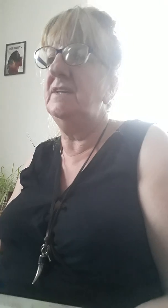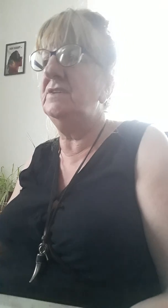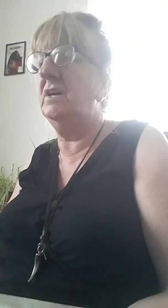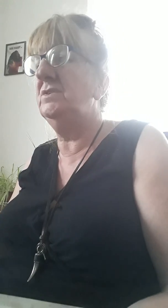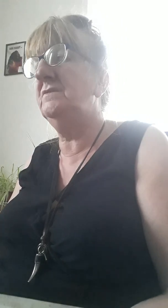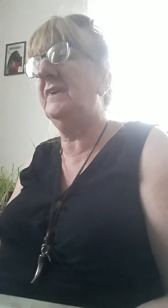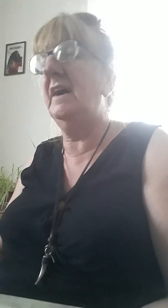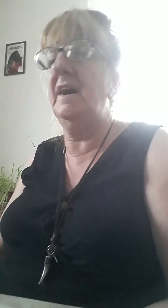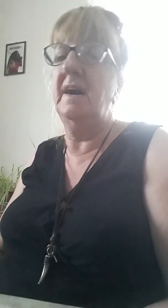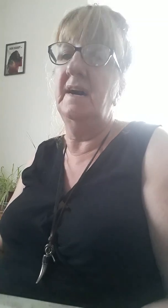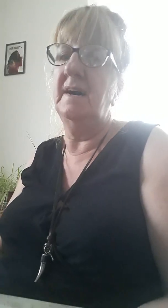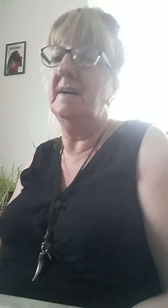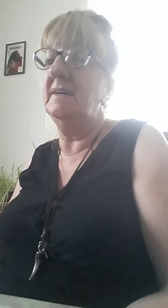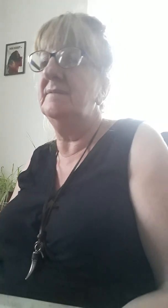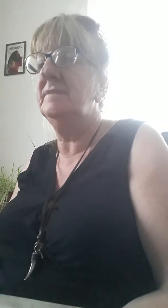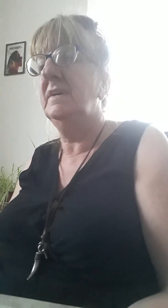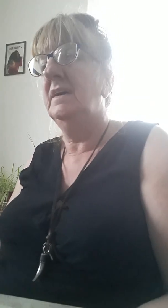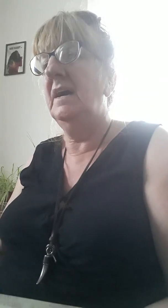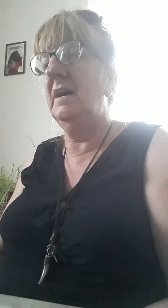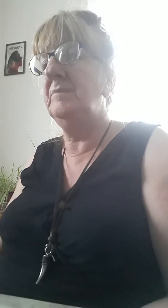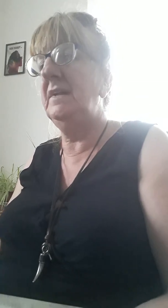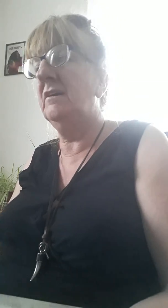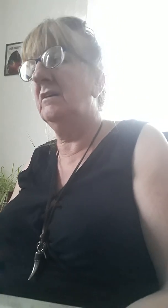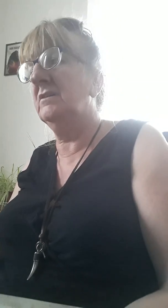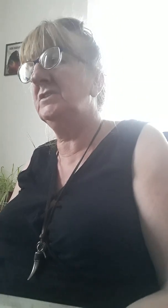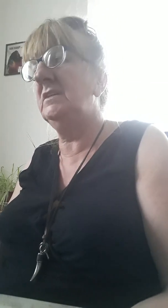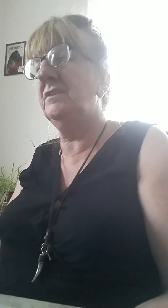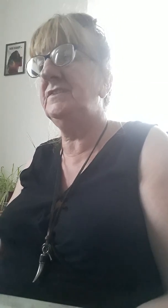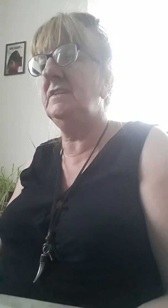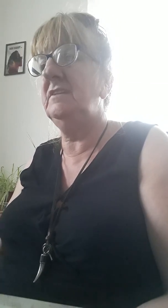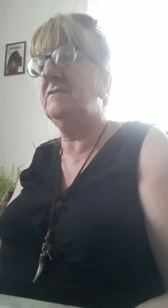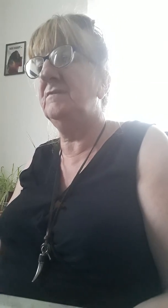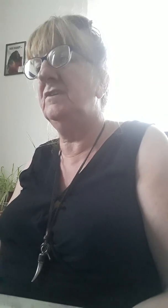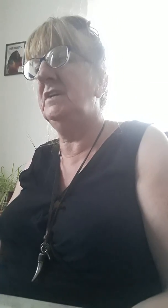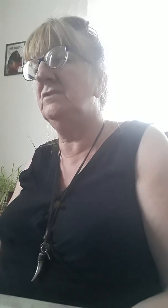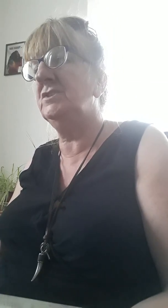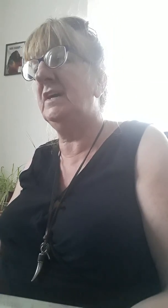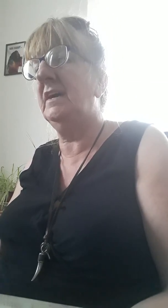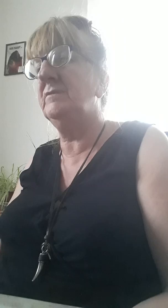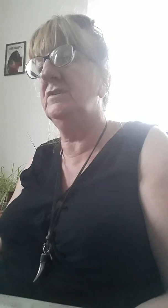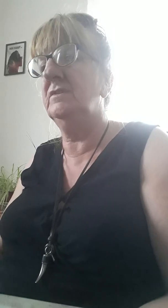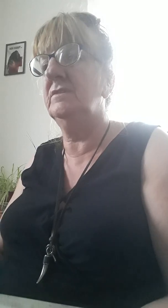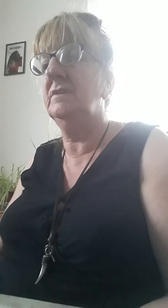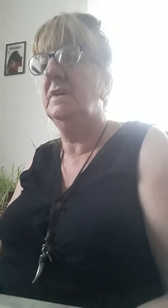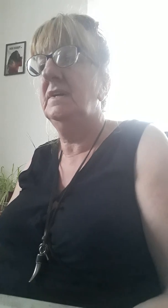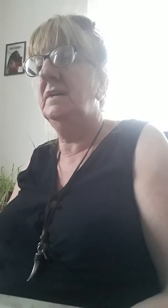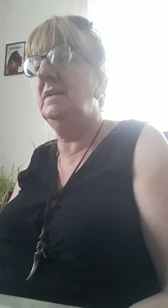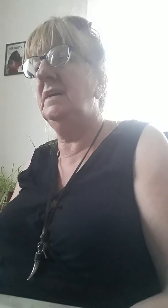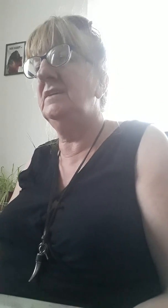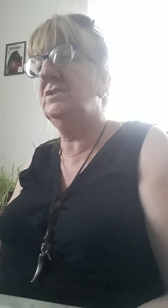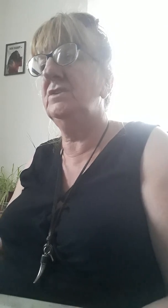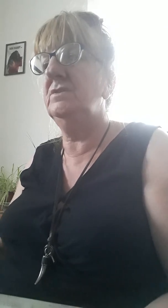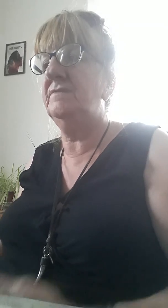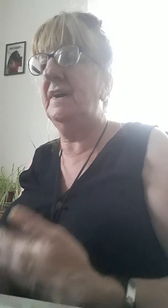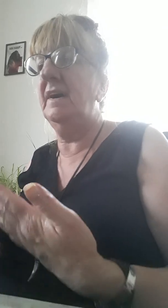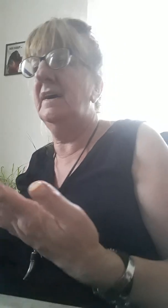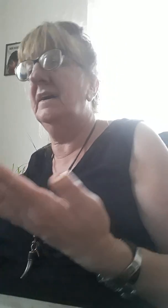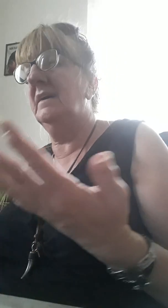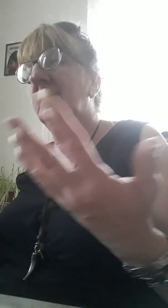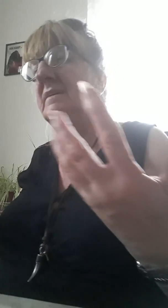yeux d'une femme, un mélange d'hostisme et de charme, les yeux d'une